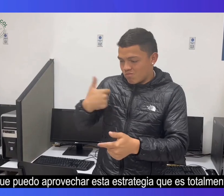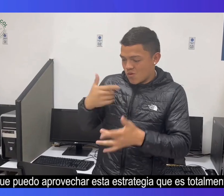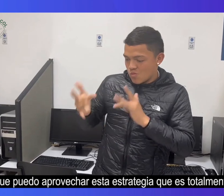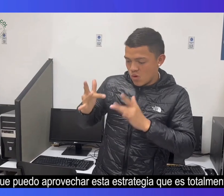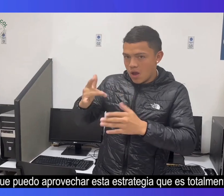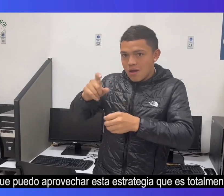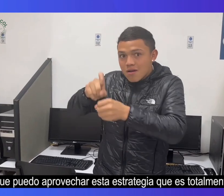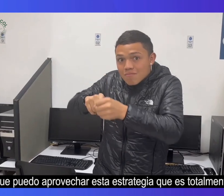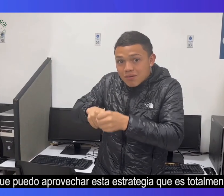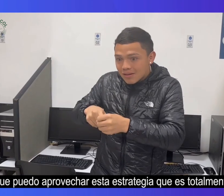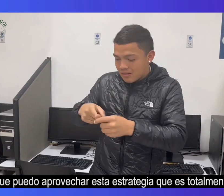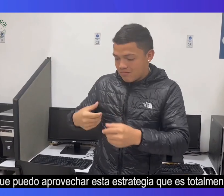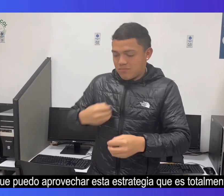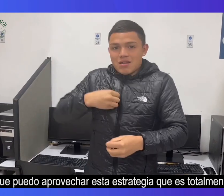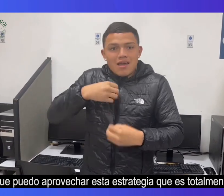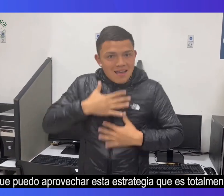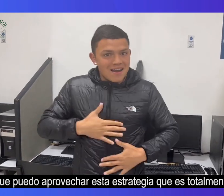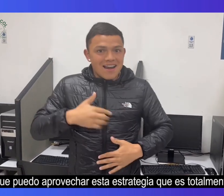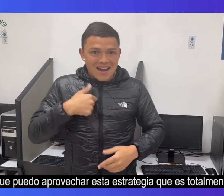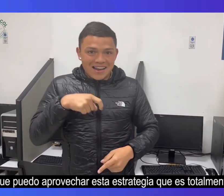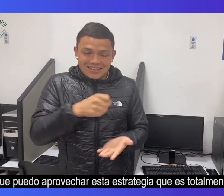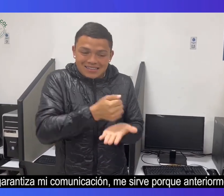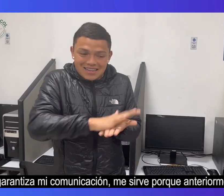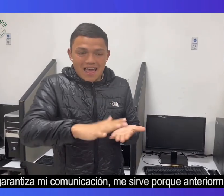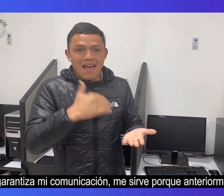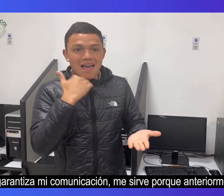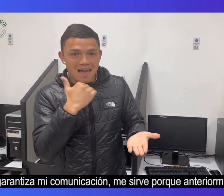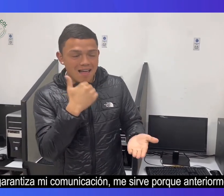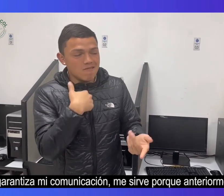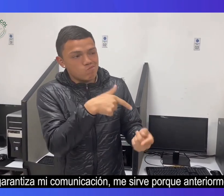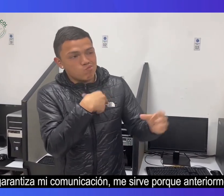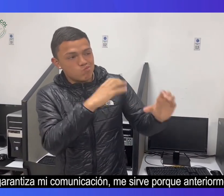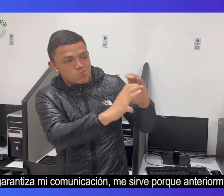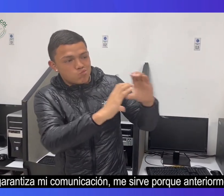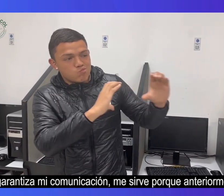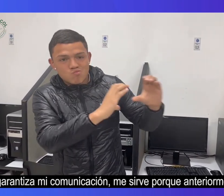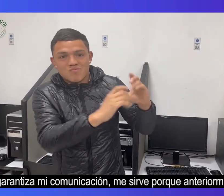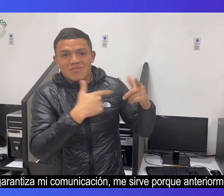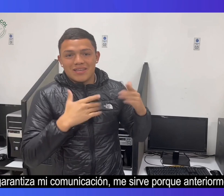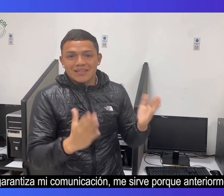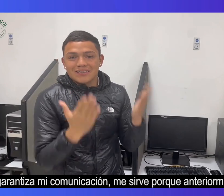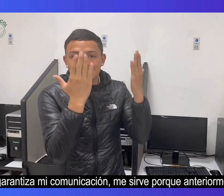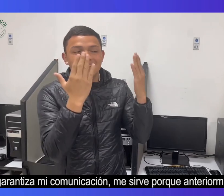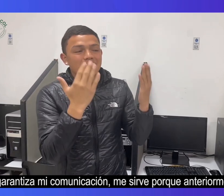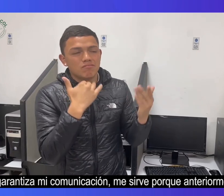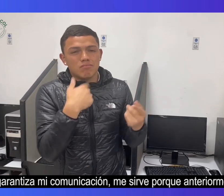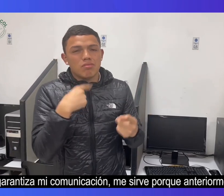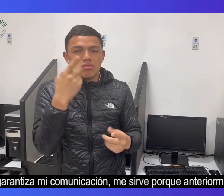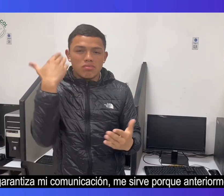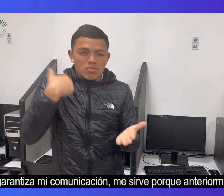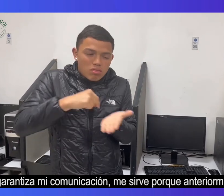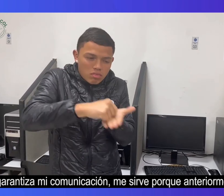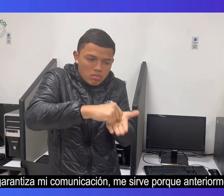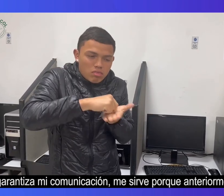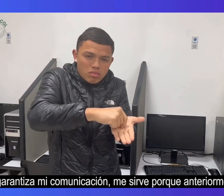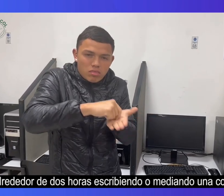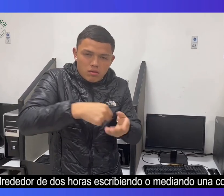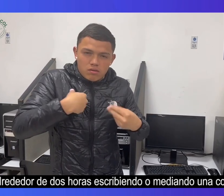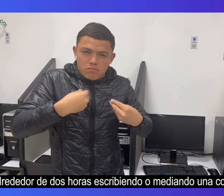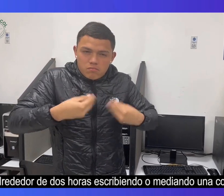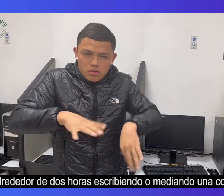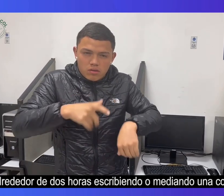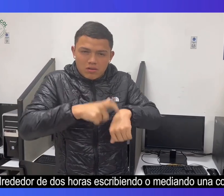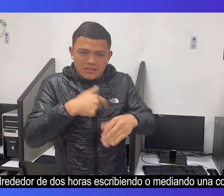aprovechar esta estrategia, que es completamente gratuita y garantiza mi comunicación. A me sirve, porque anteriormente